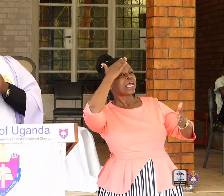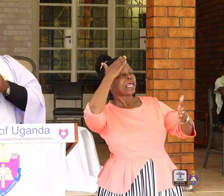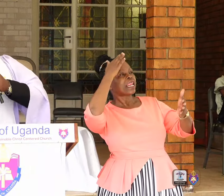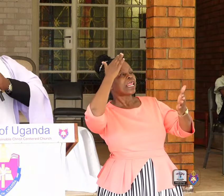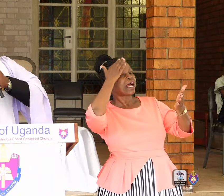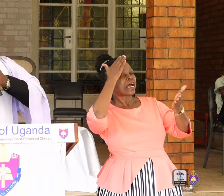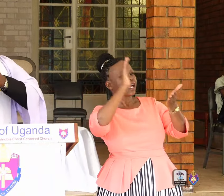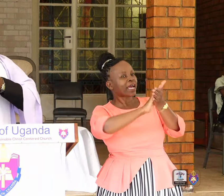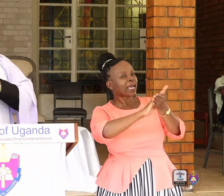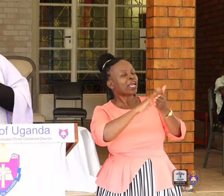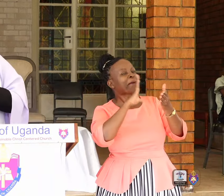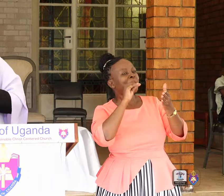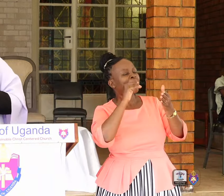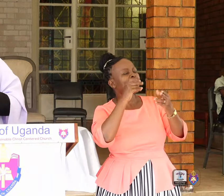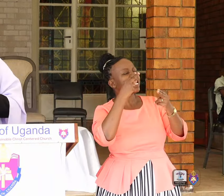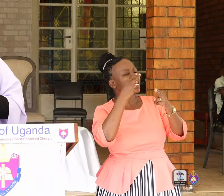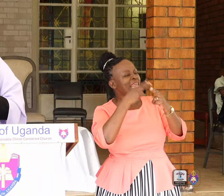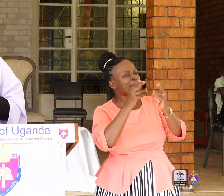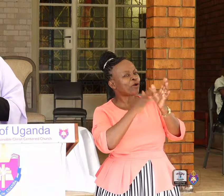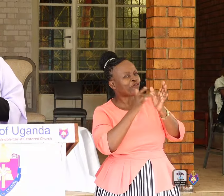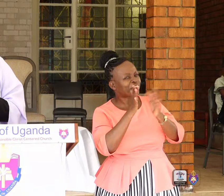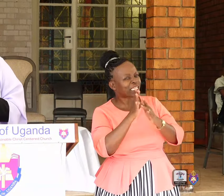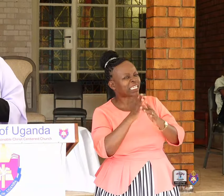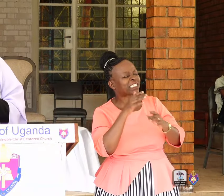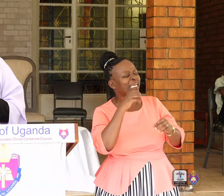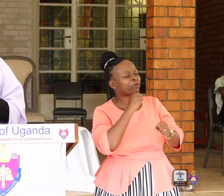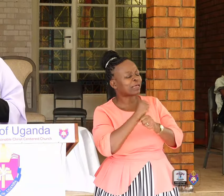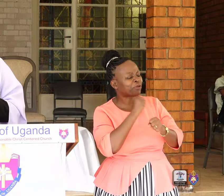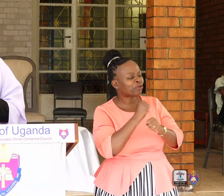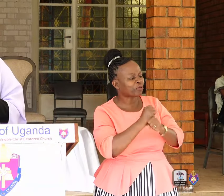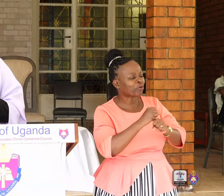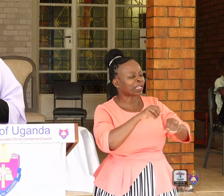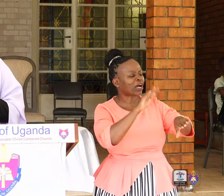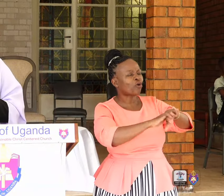erinnya Yesu olyogera naye byonna obikolera ku nnamulondo ya setaani